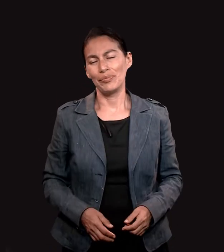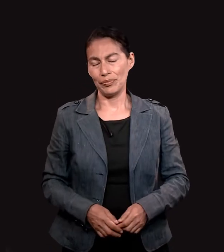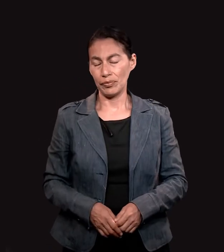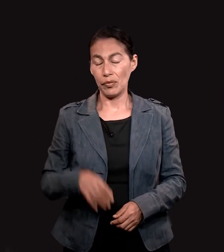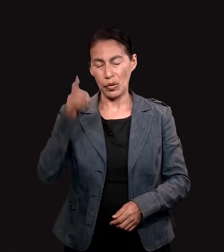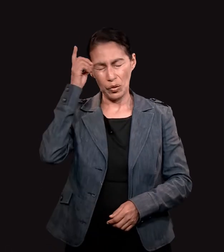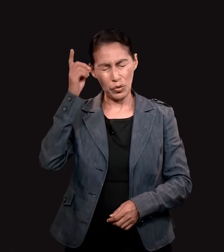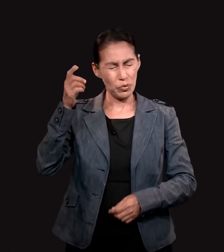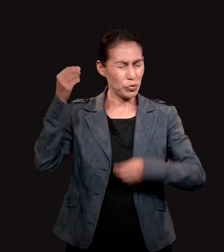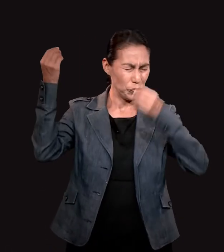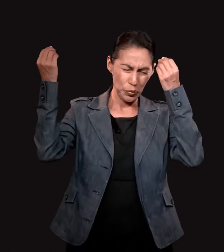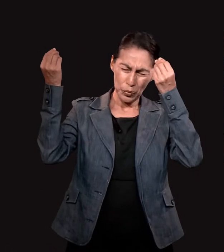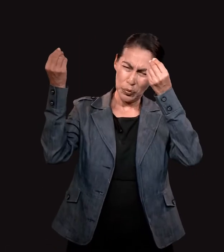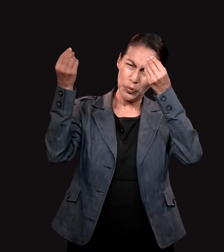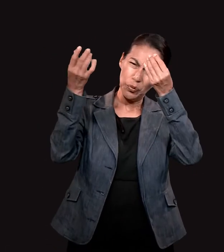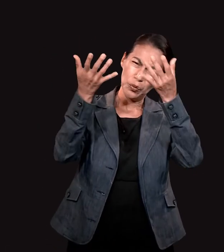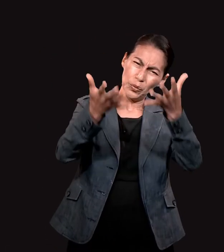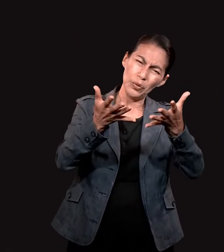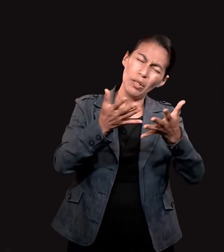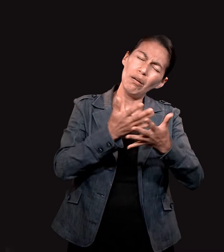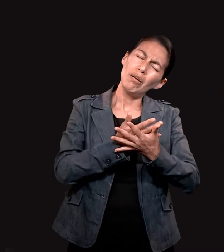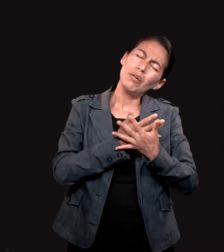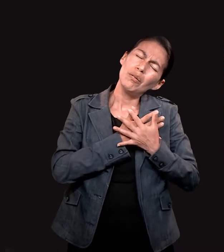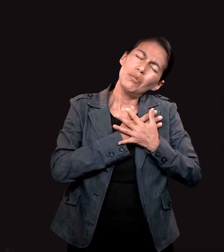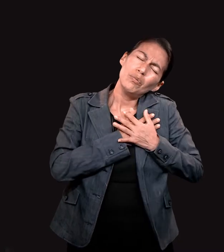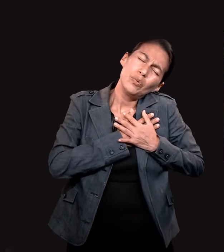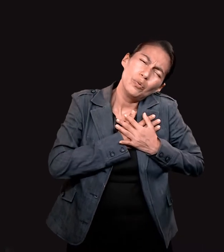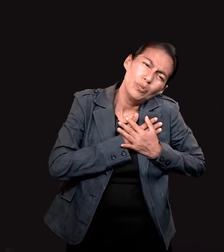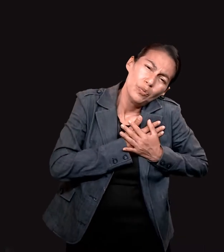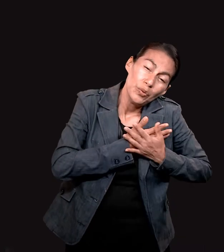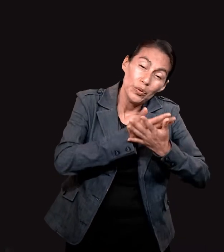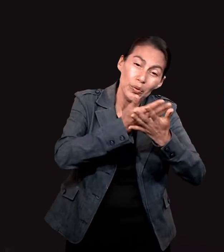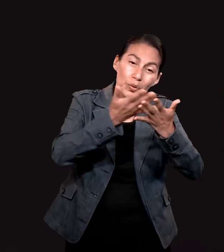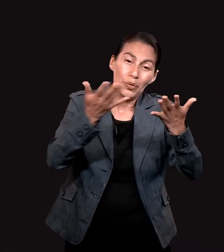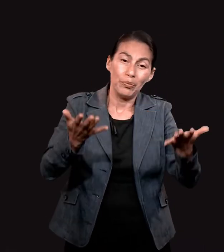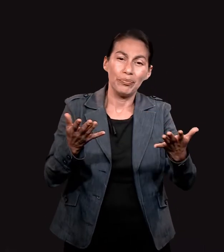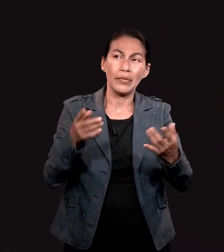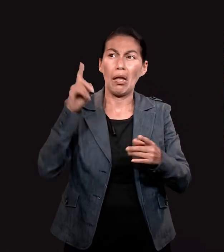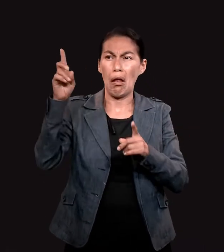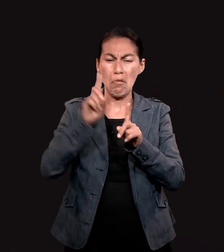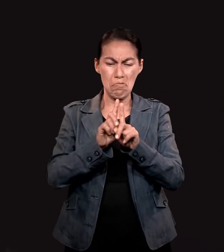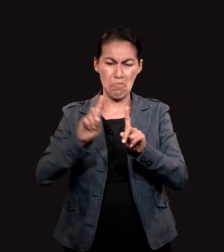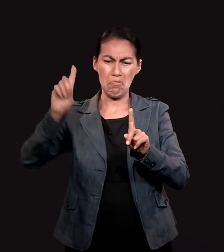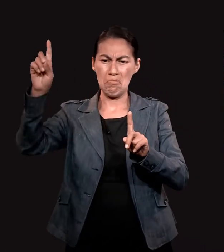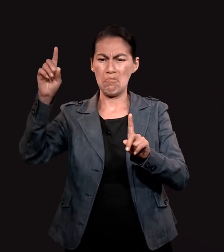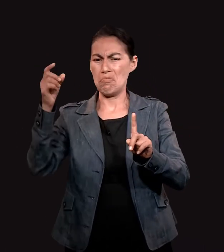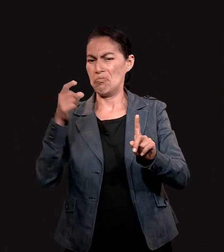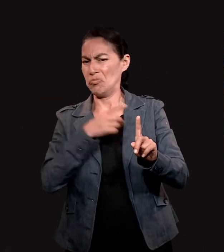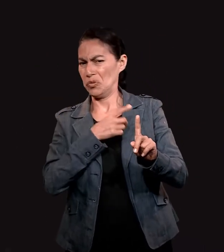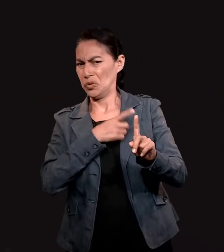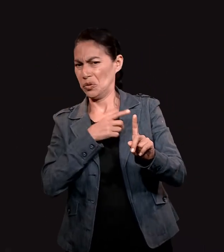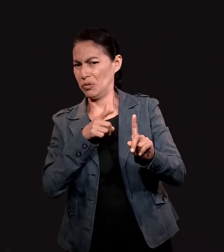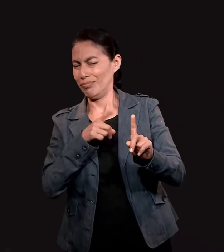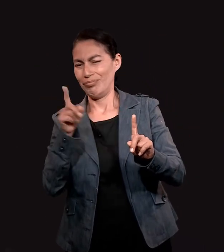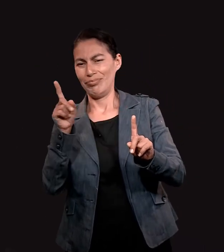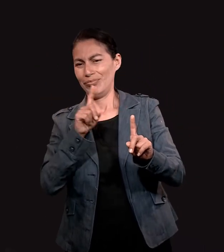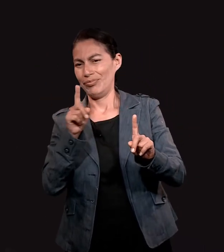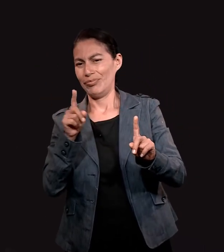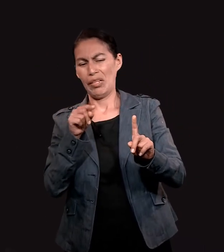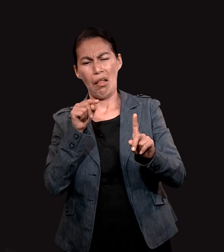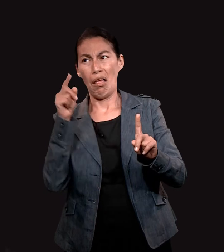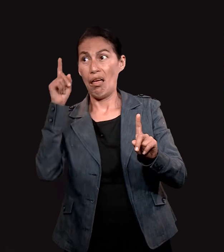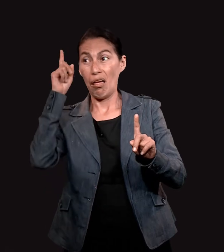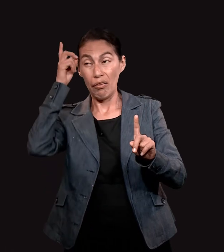Dios es inmensamente bueno, generoso. Es un Padre amoroso. No te va a dejar ni te